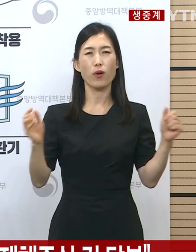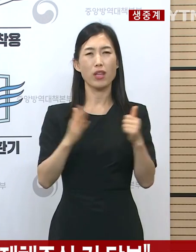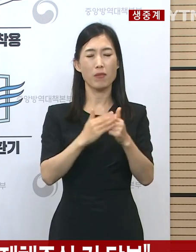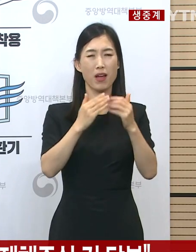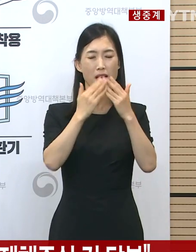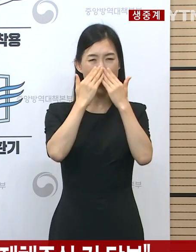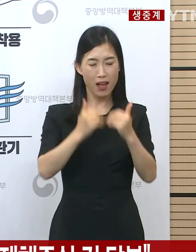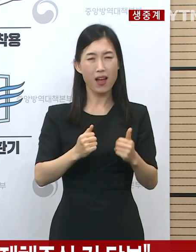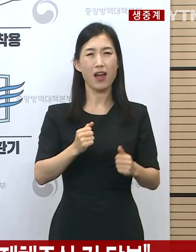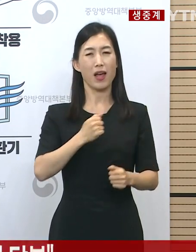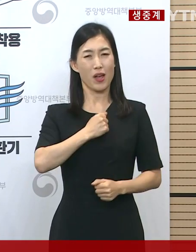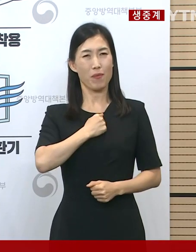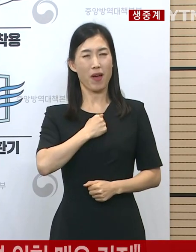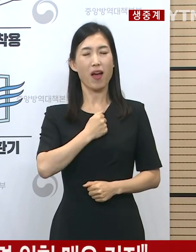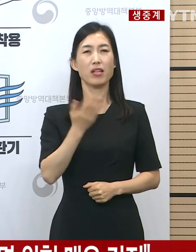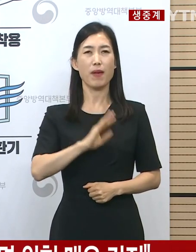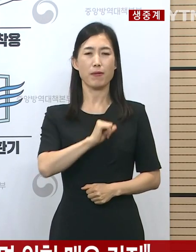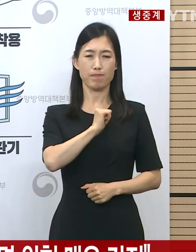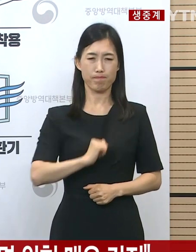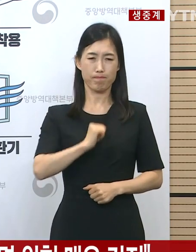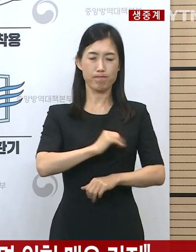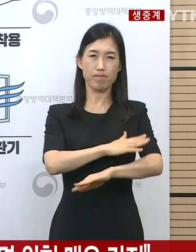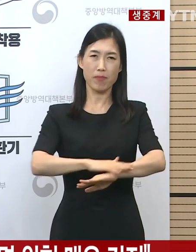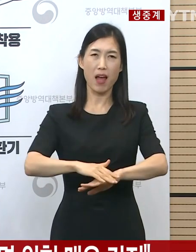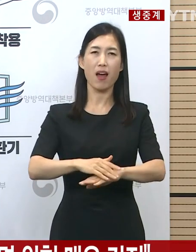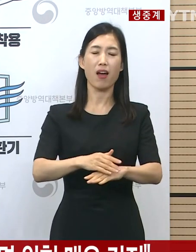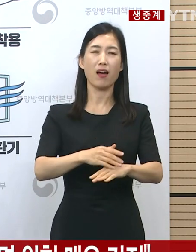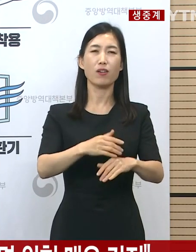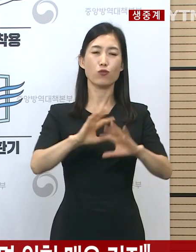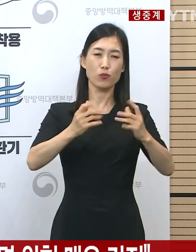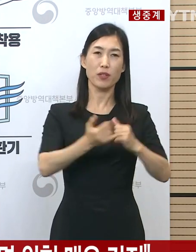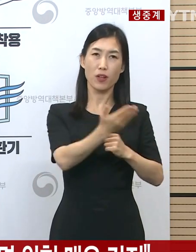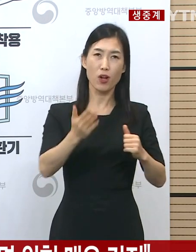국민 여러분과 의료진들께 깊이